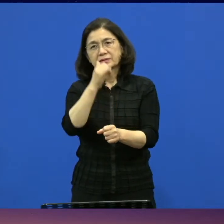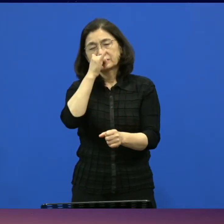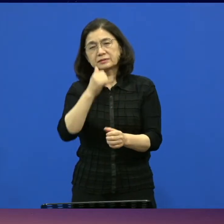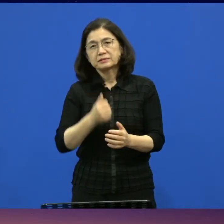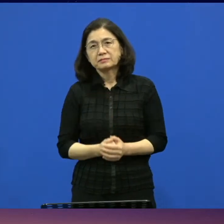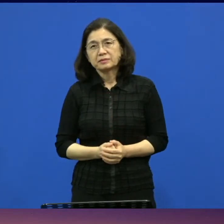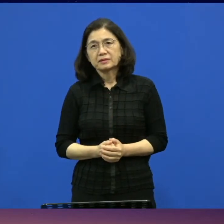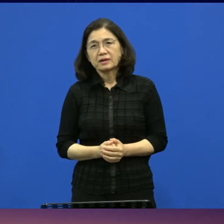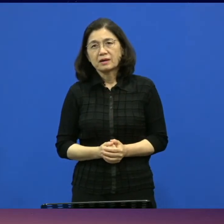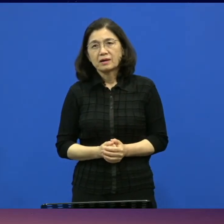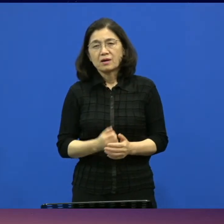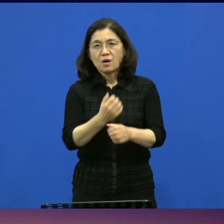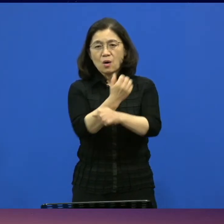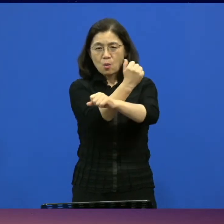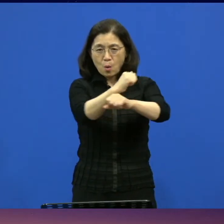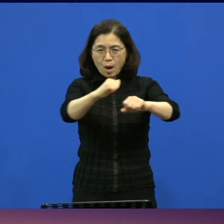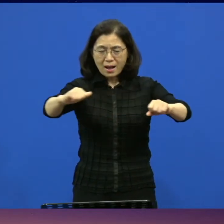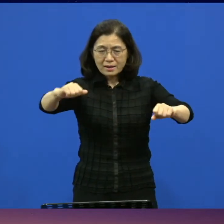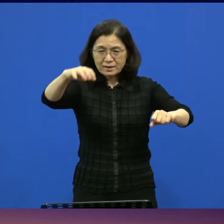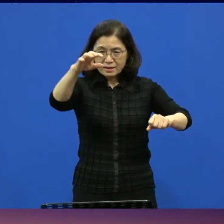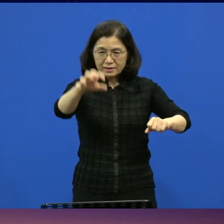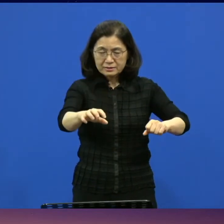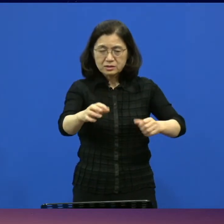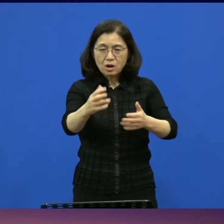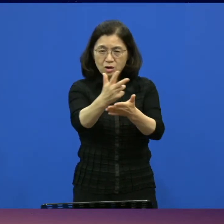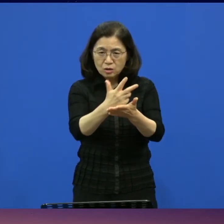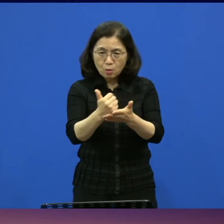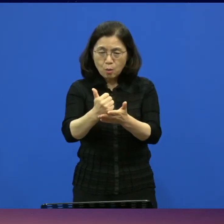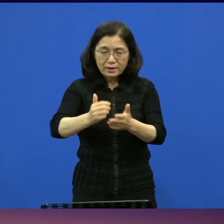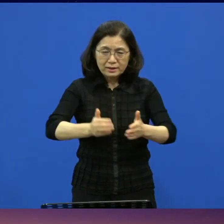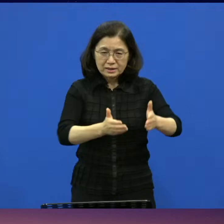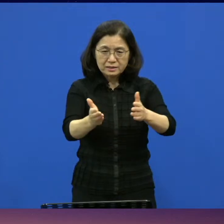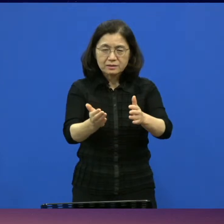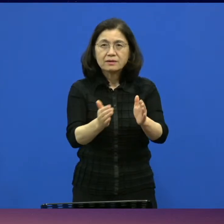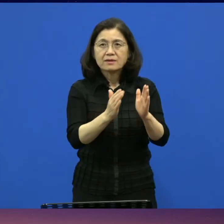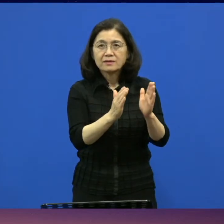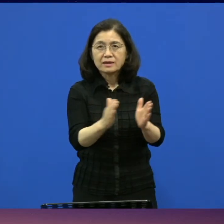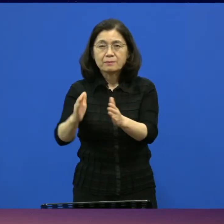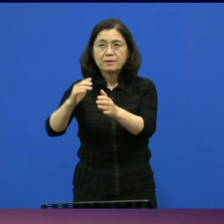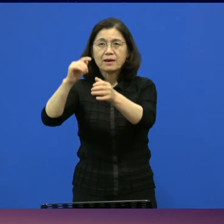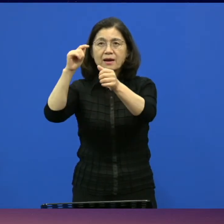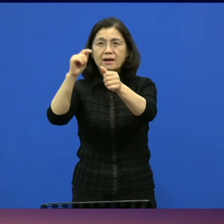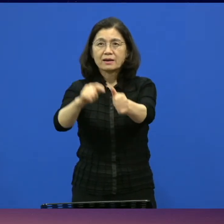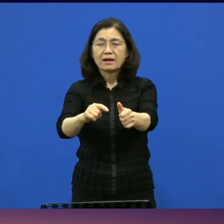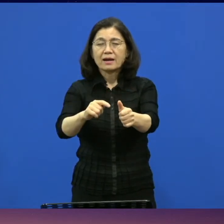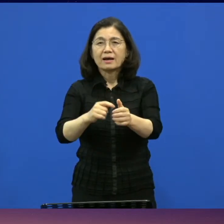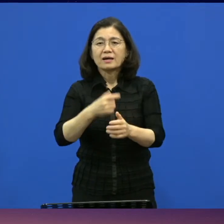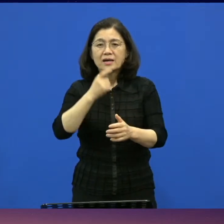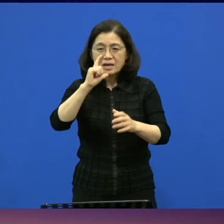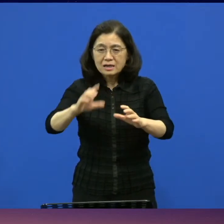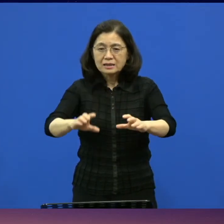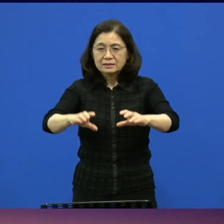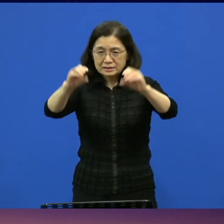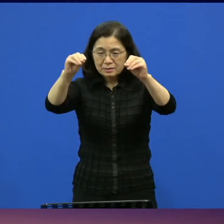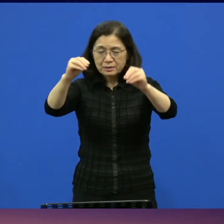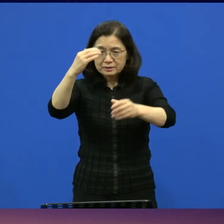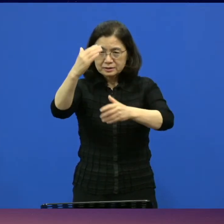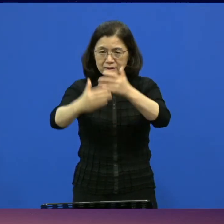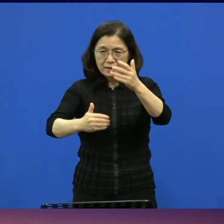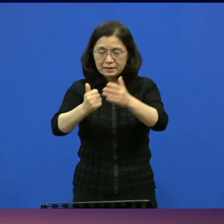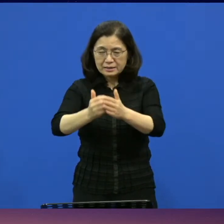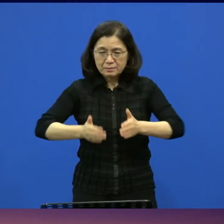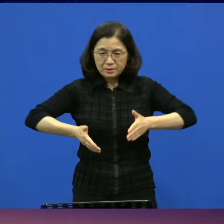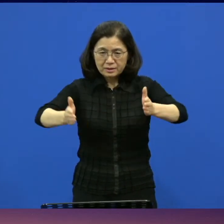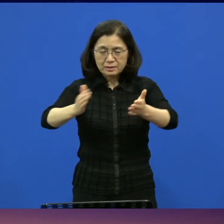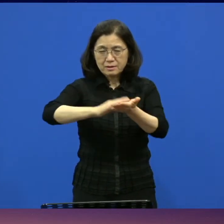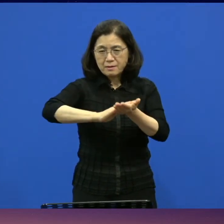이 광야에서 여호와의 길을 예비하라. 사막에서 여호와의 하나님의 대로를 평탄하게 하라. 대로를 얘기하는 거죠.